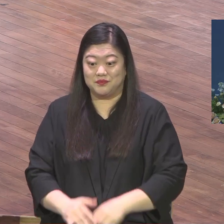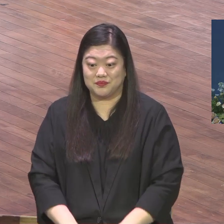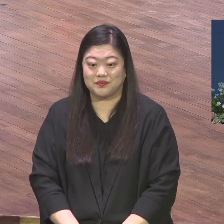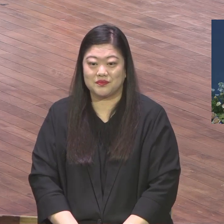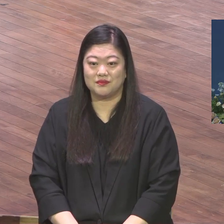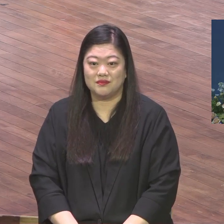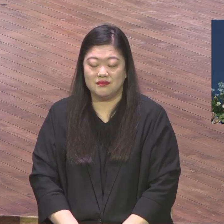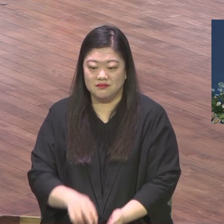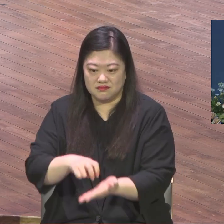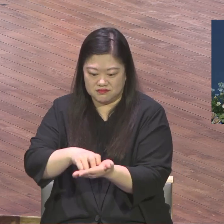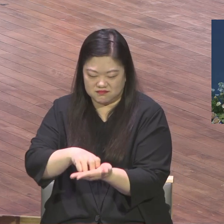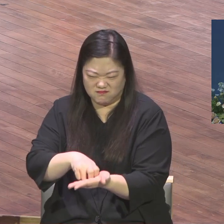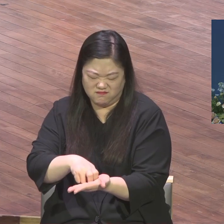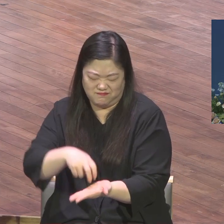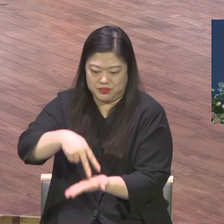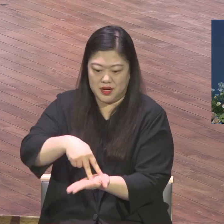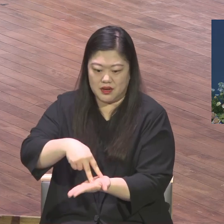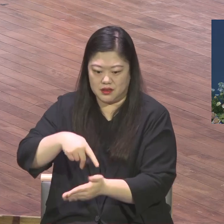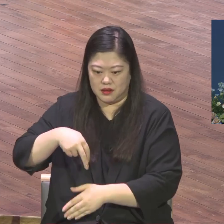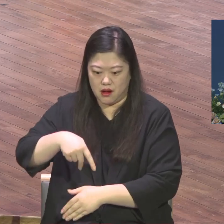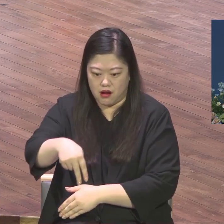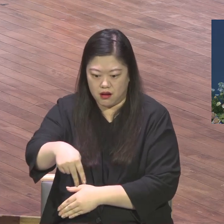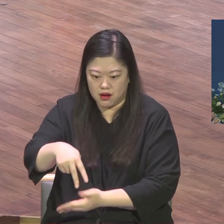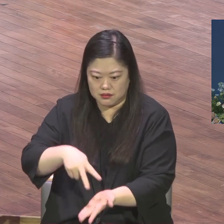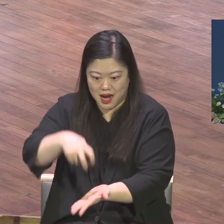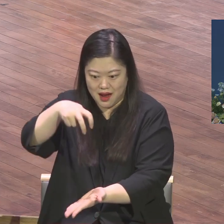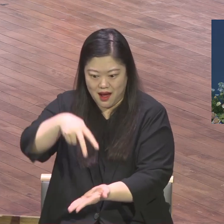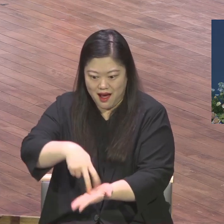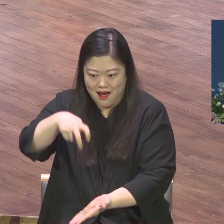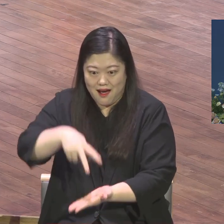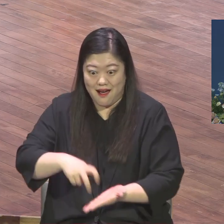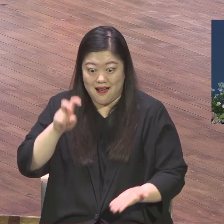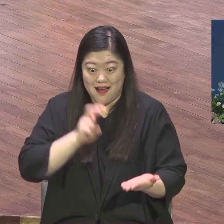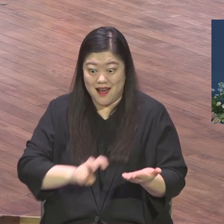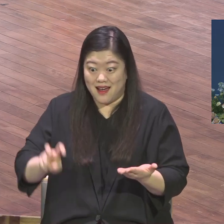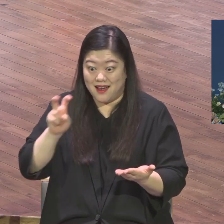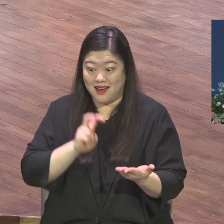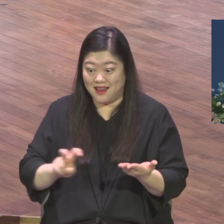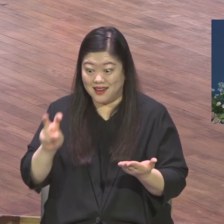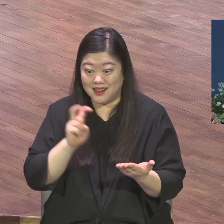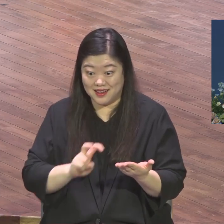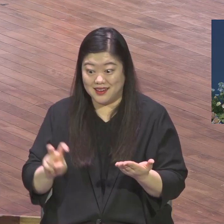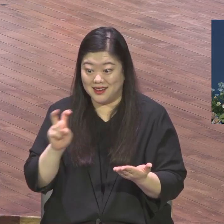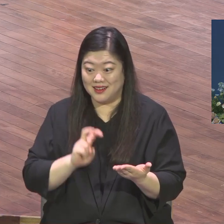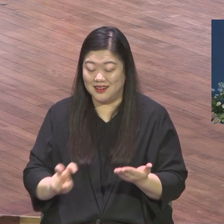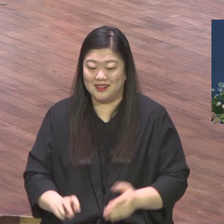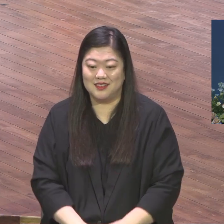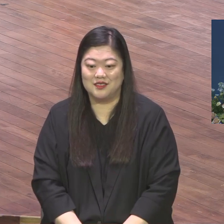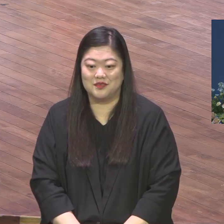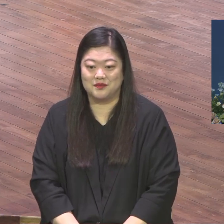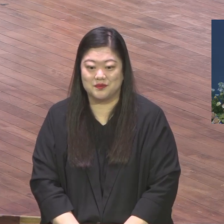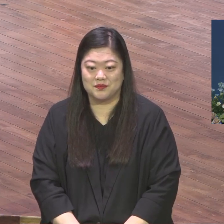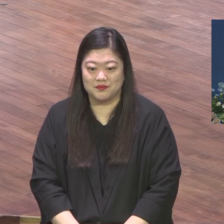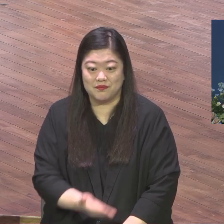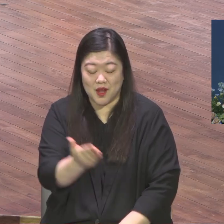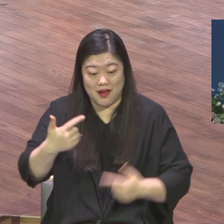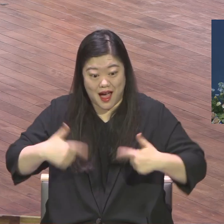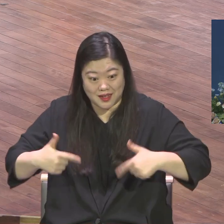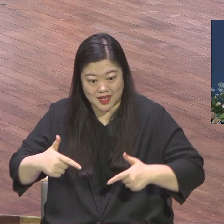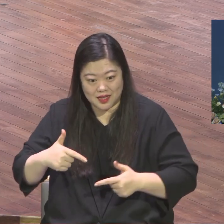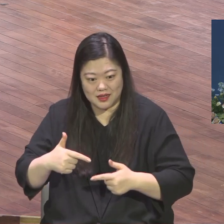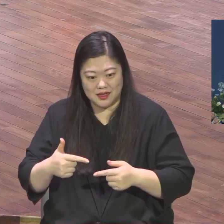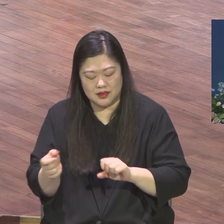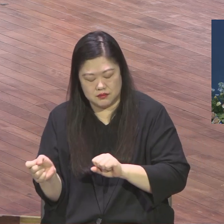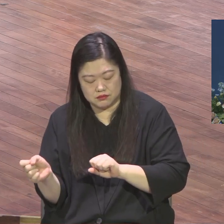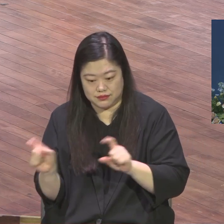그는 걸었네, 뛰었네, 찬양했네. 이렇게 영적으로 매일 걷고 뛰고